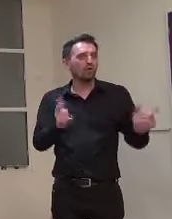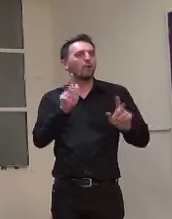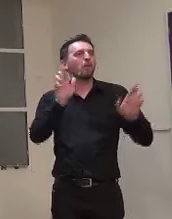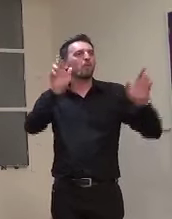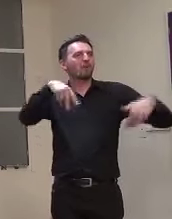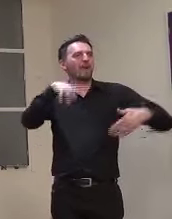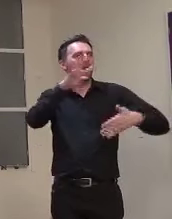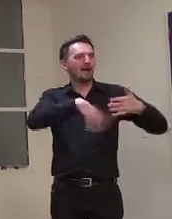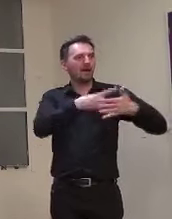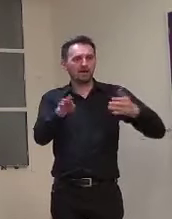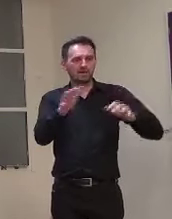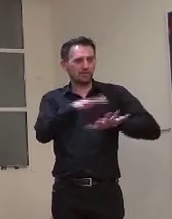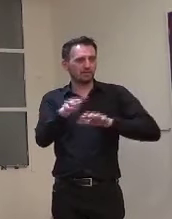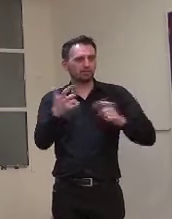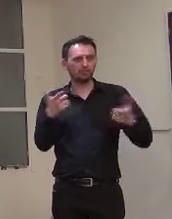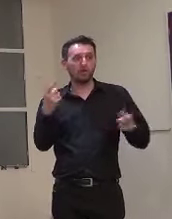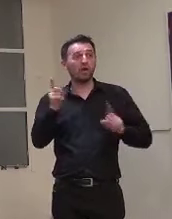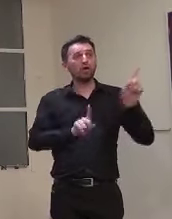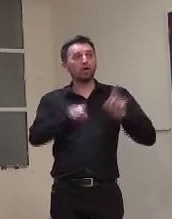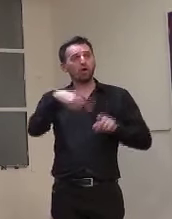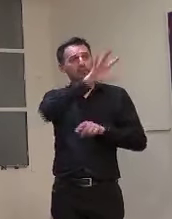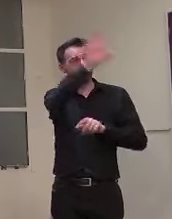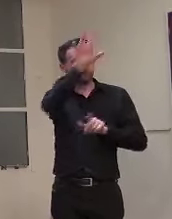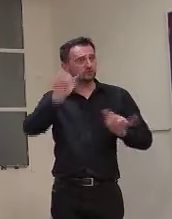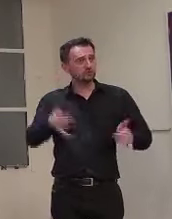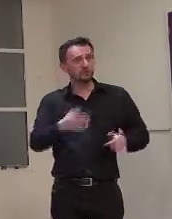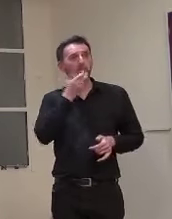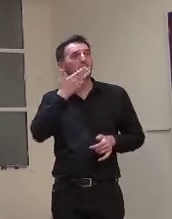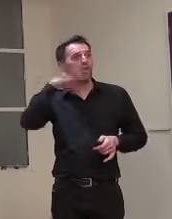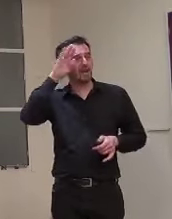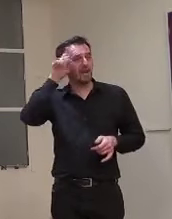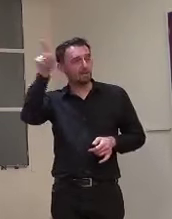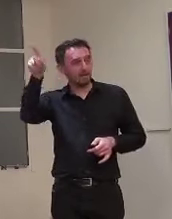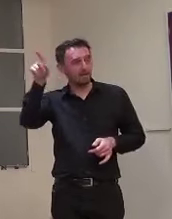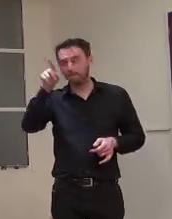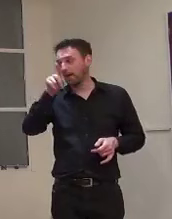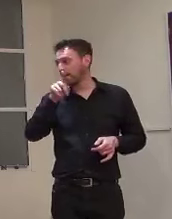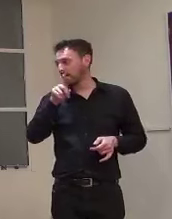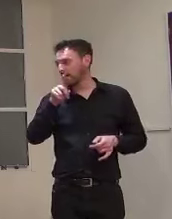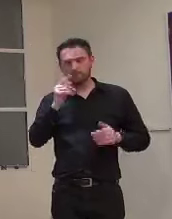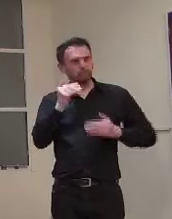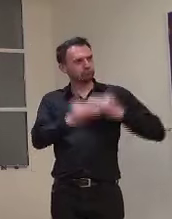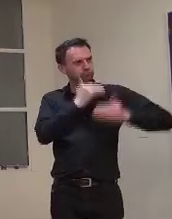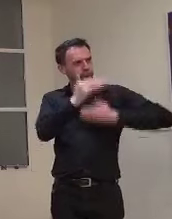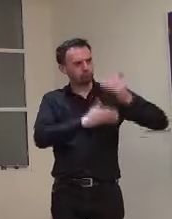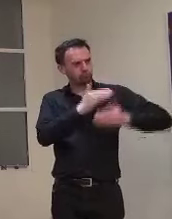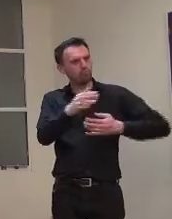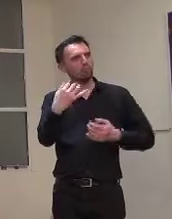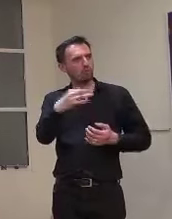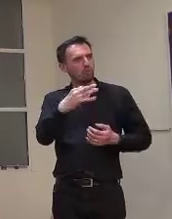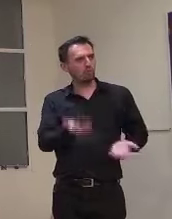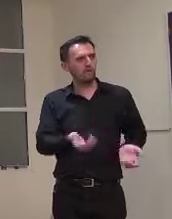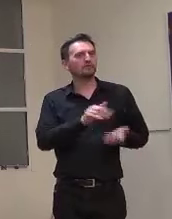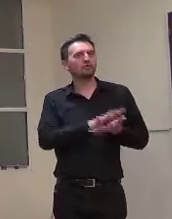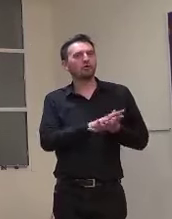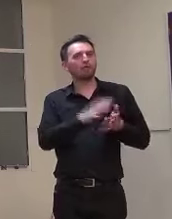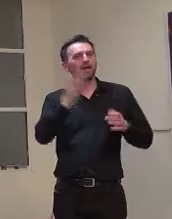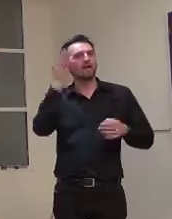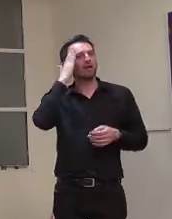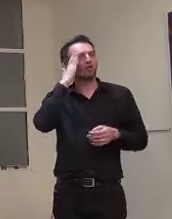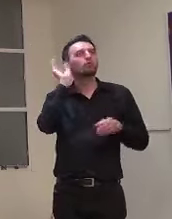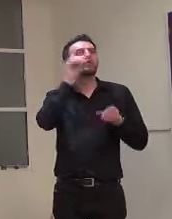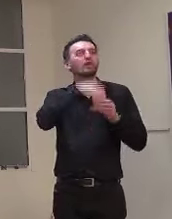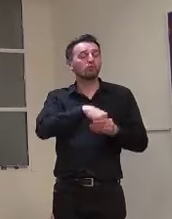reacción hay una promesa donde si por ejemplo la pampa está muy avanzada en todo lo que tiene que ver con la